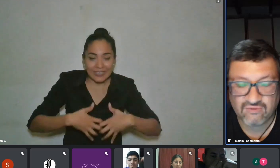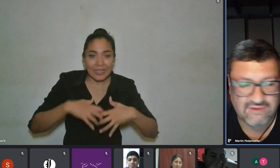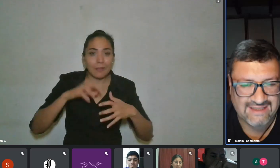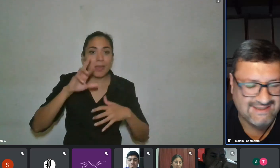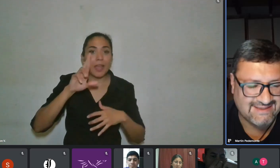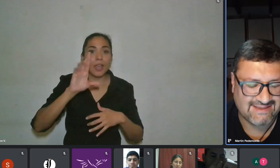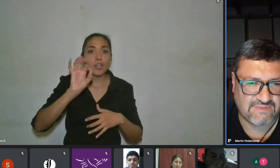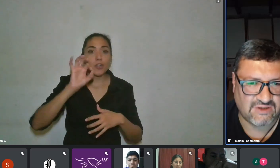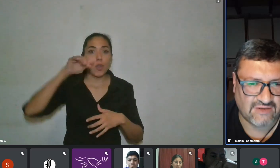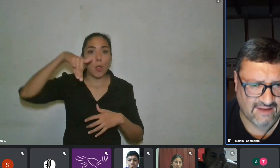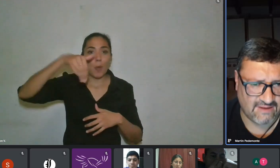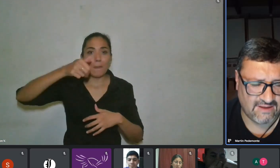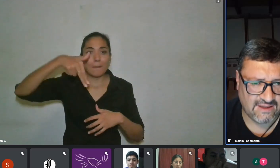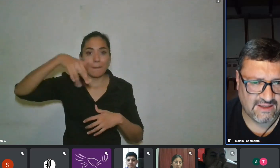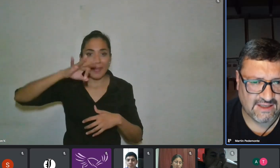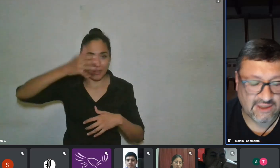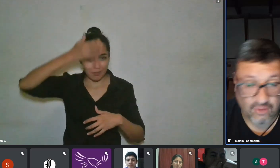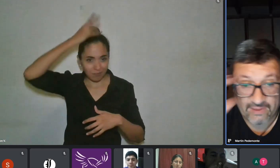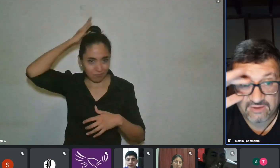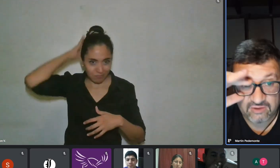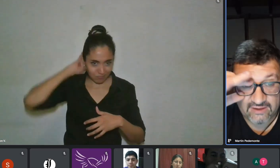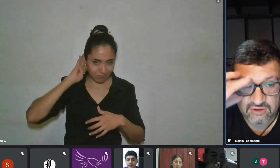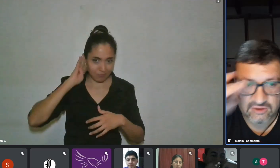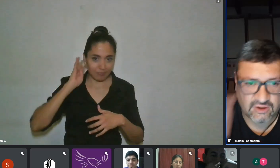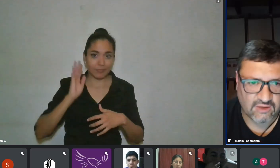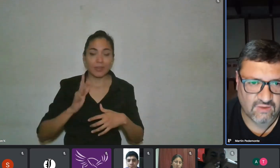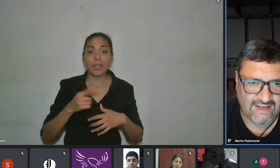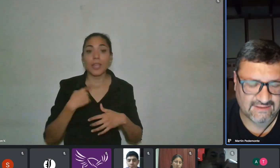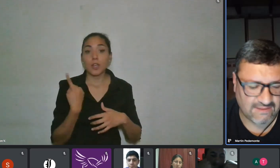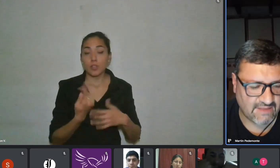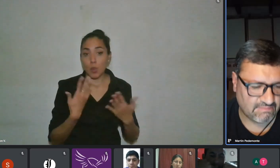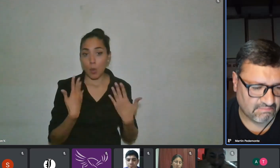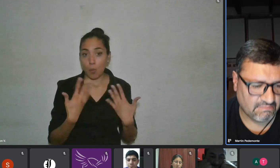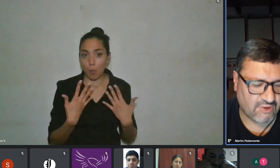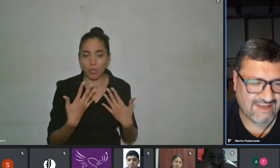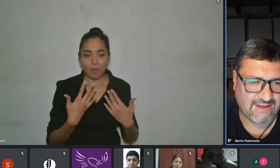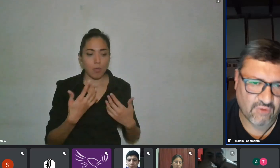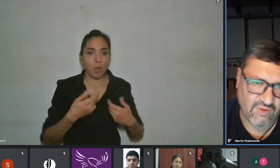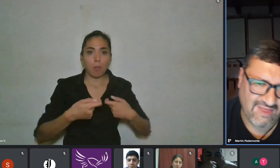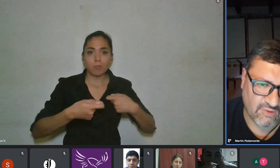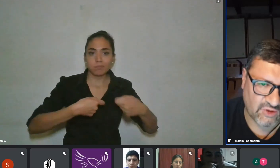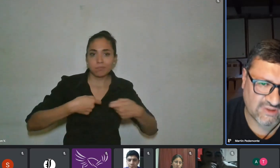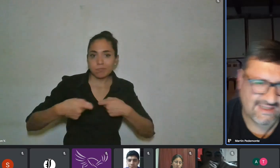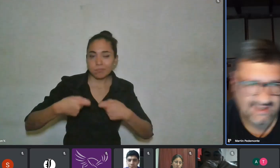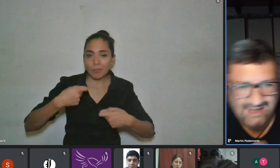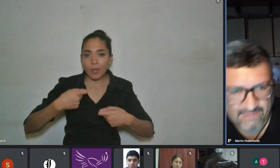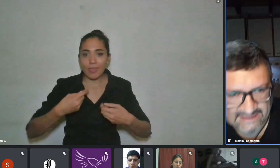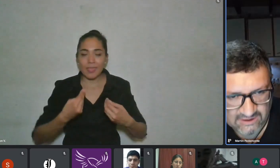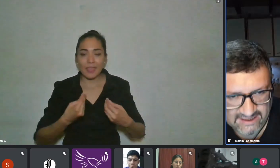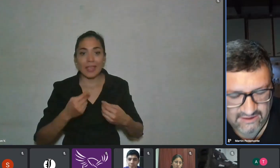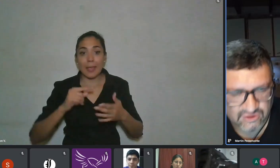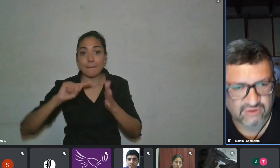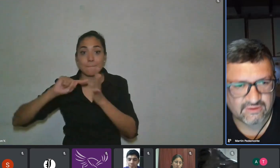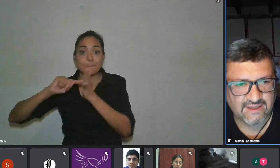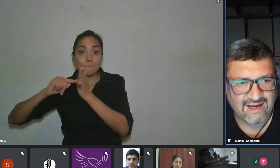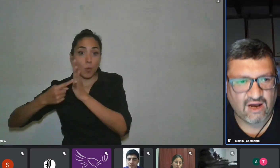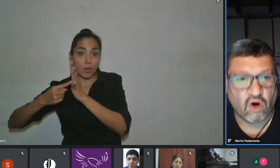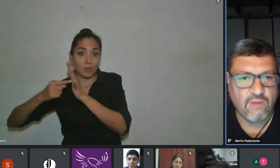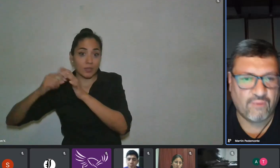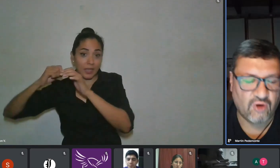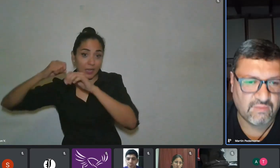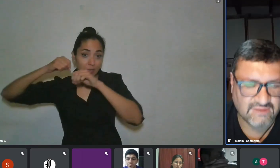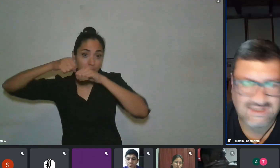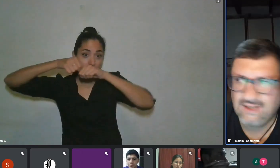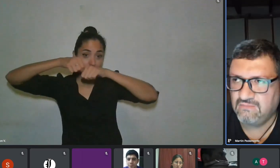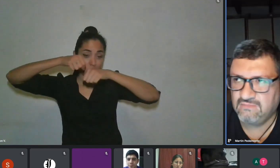nosotros, que es excepcional, que nos permitió a nosotros regular temas, por ejemplo, desde Buenos Aires en la Patagonia. Nosotros,